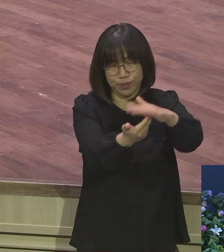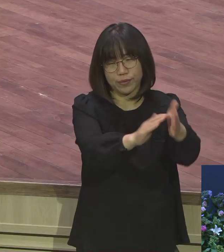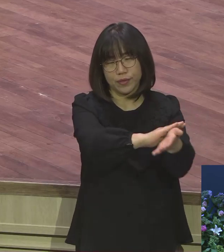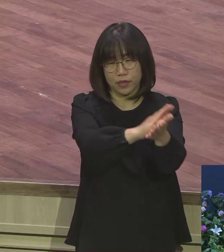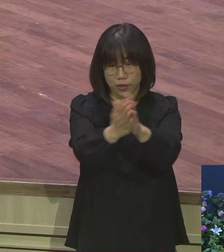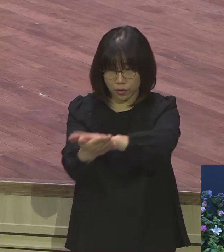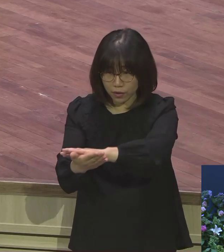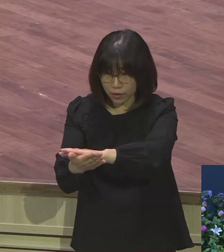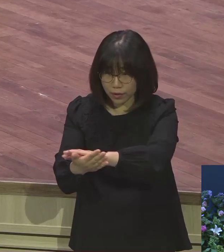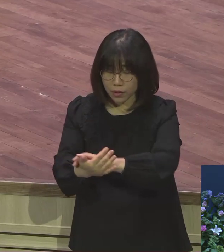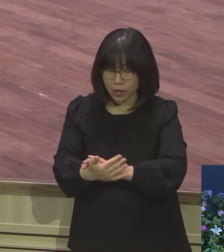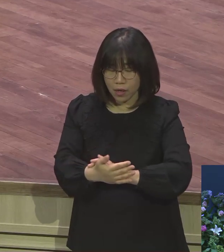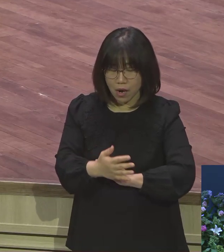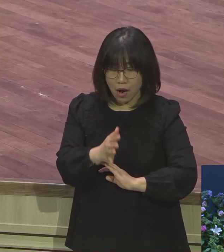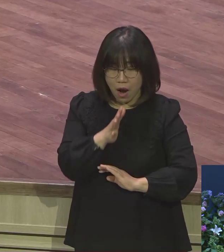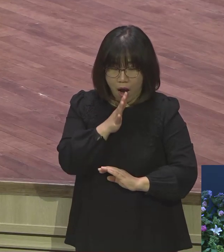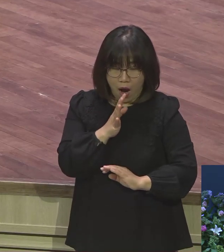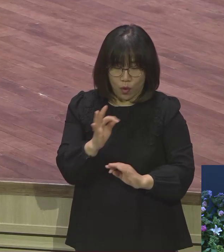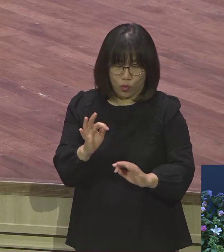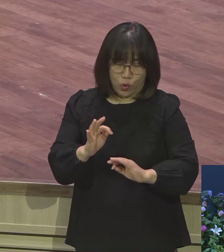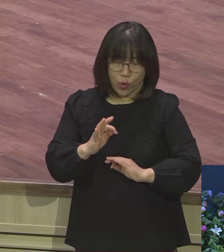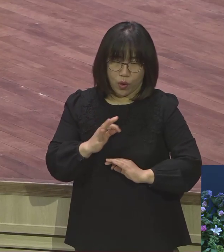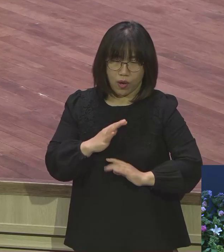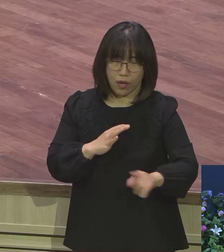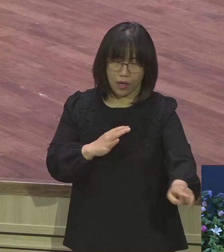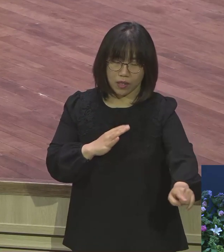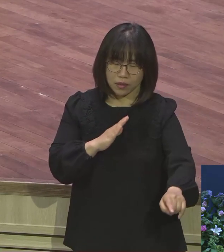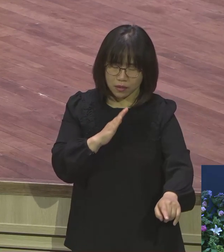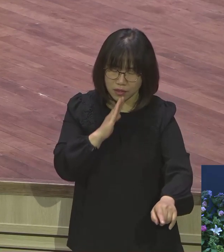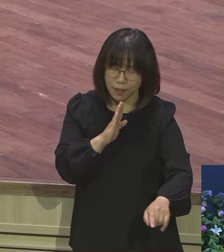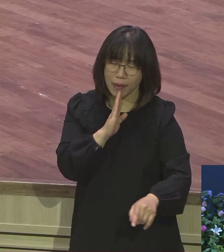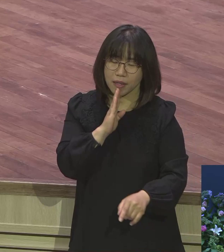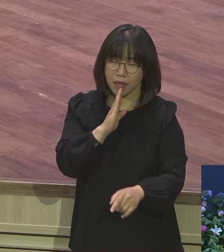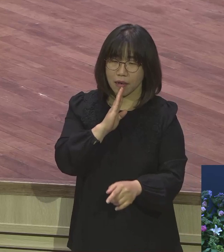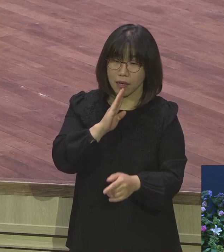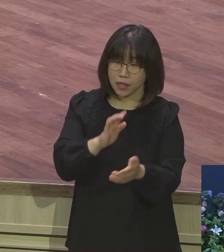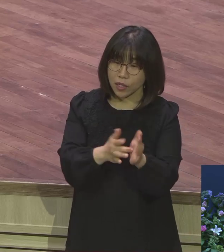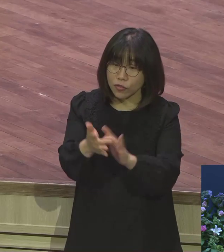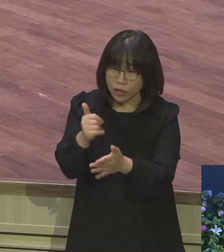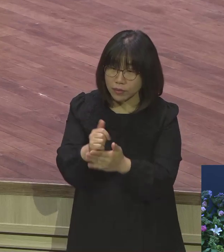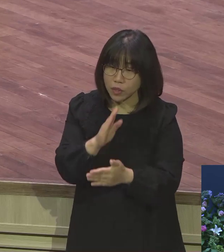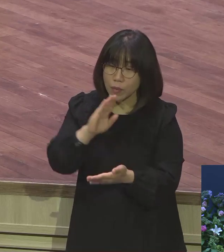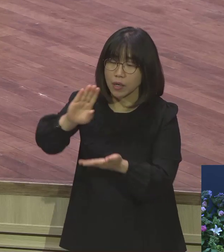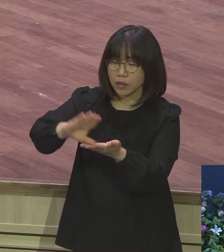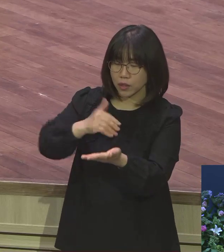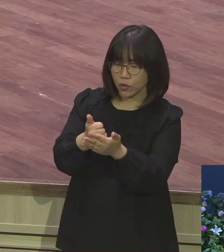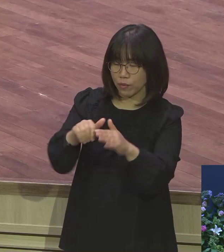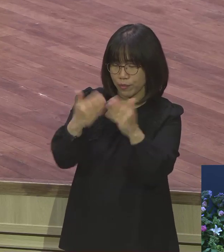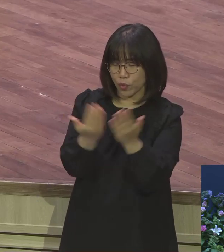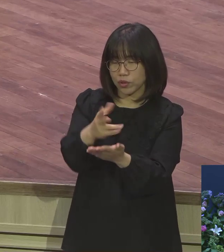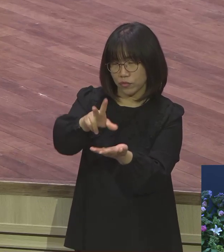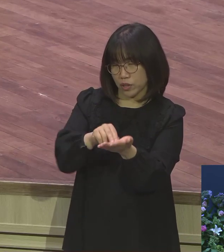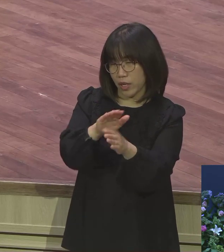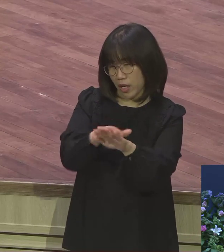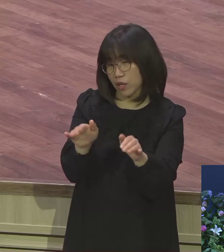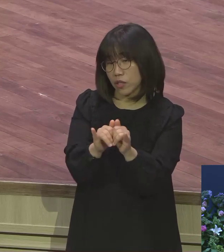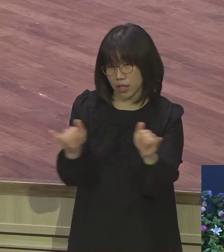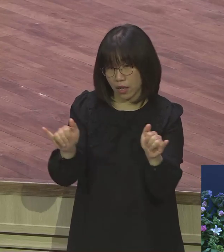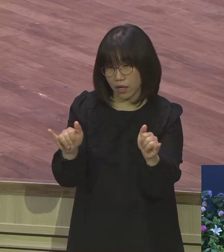자신과 하나는 정말 예수가 그리스도구나. 정말로 이 모든 문제 해결자구나. 이거를 문제와 사건 앞에서